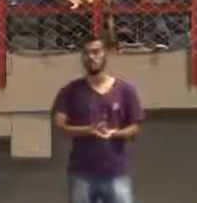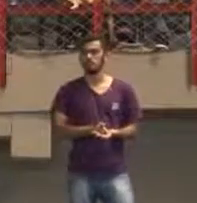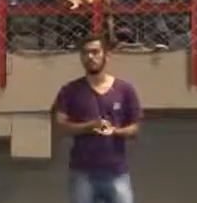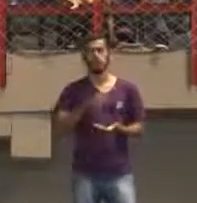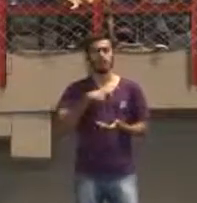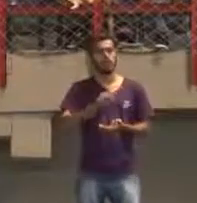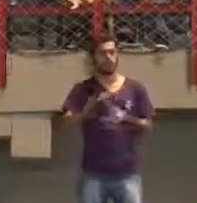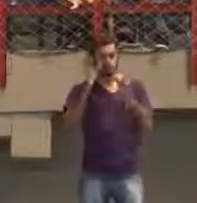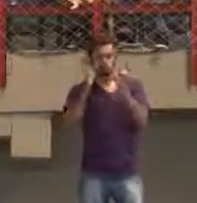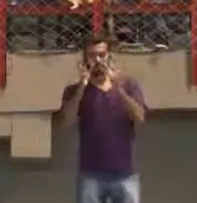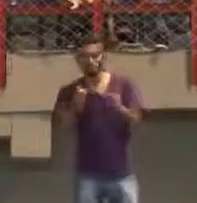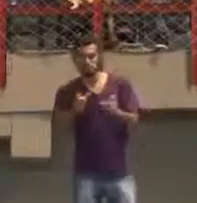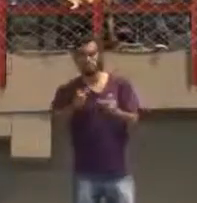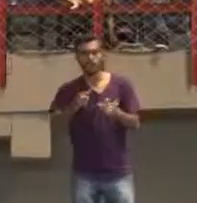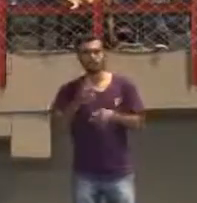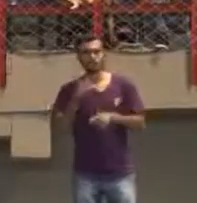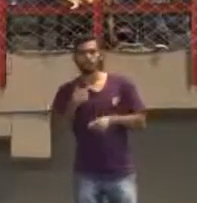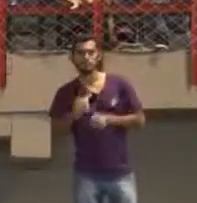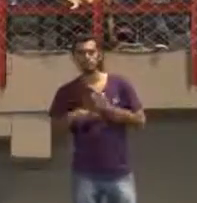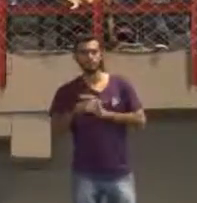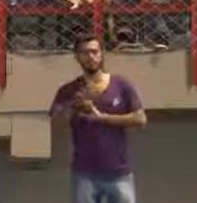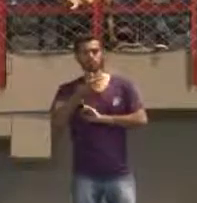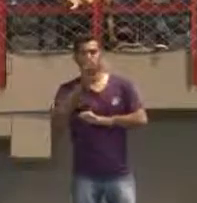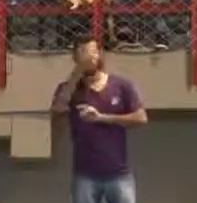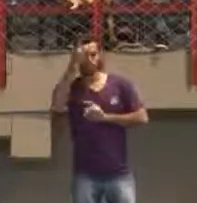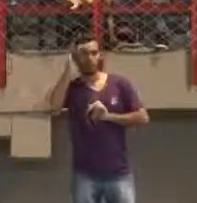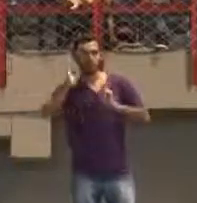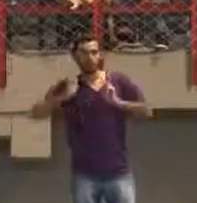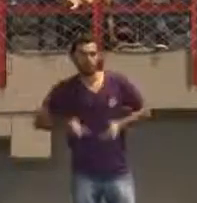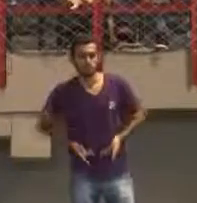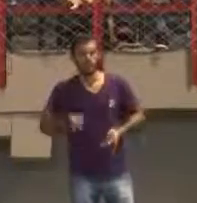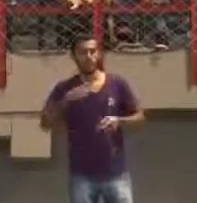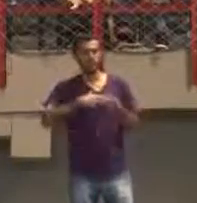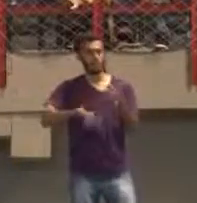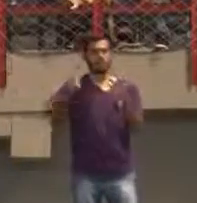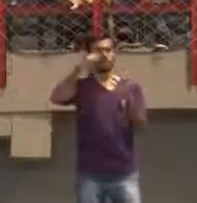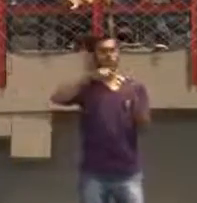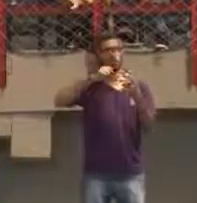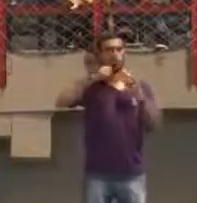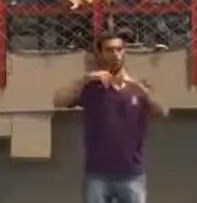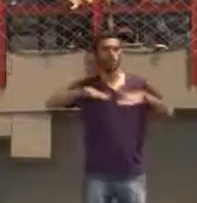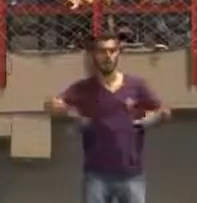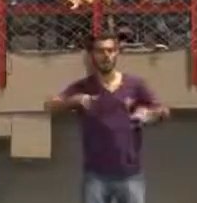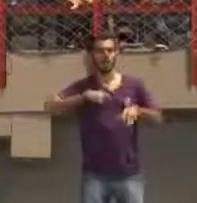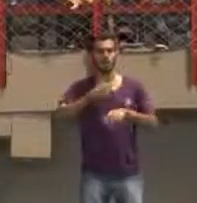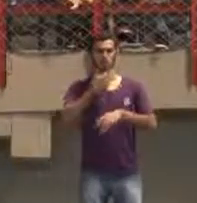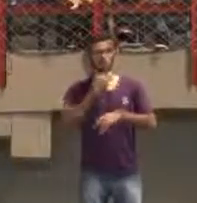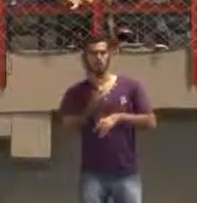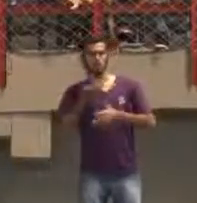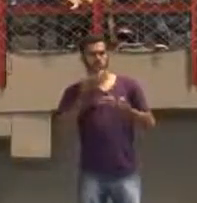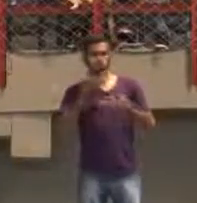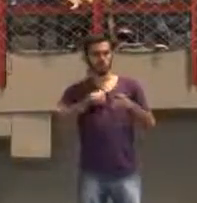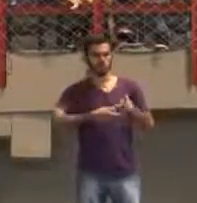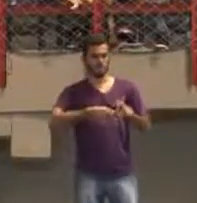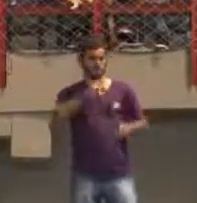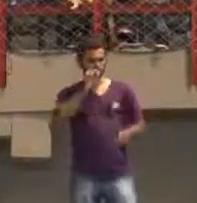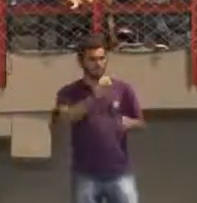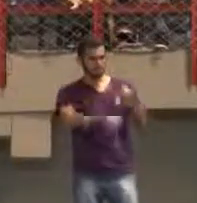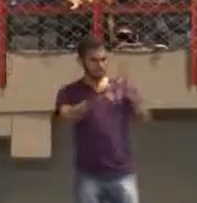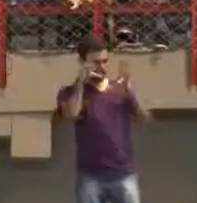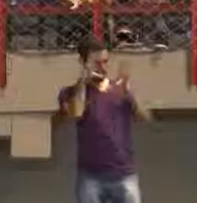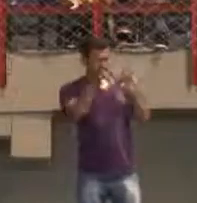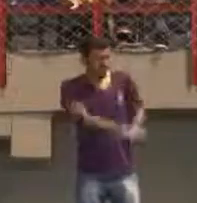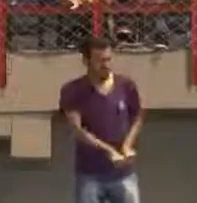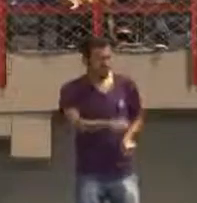do ser humano tem o naturalismo a animalidade do crapiúna querendo estuprar a Luzia na subida da Serra